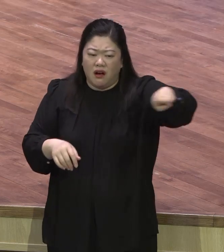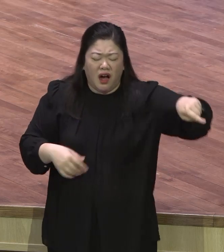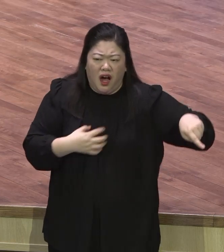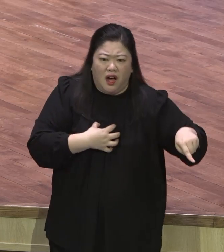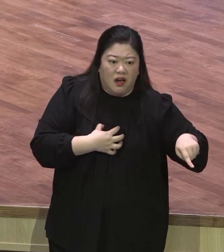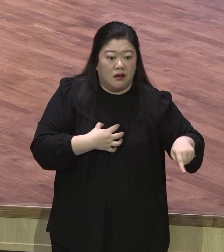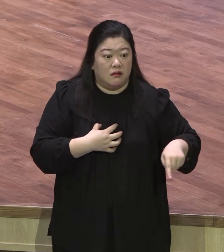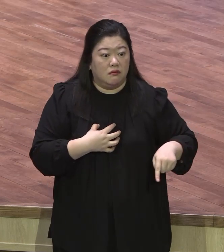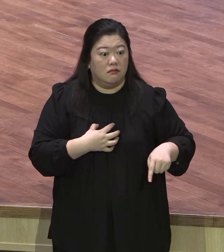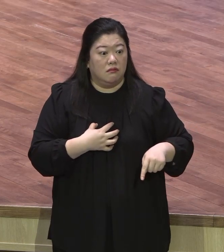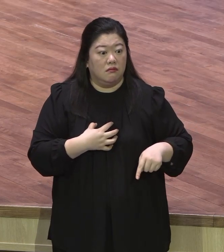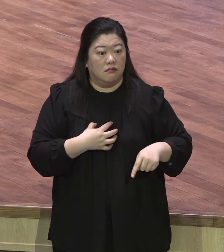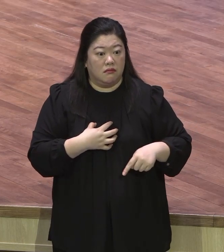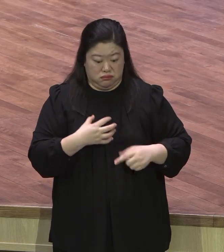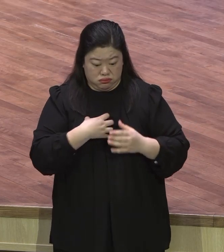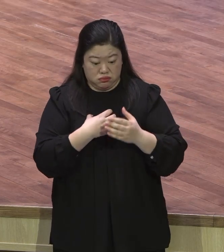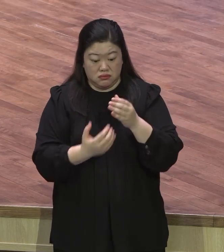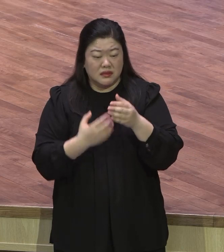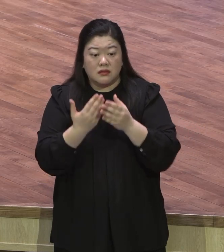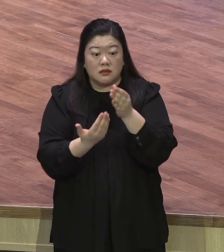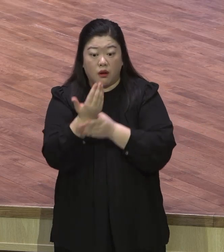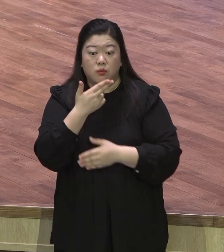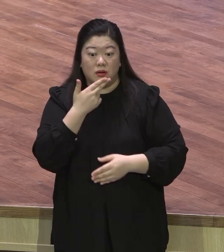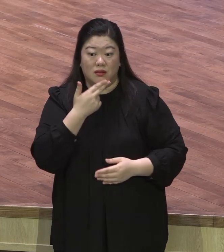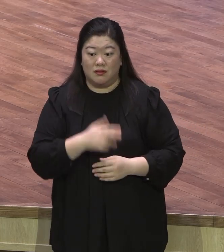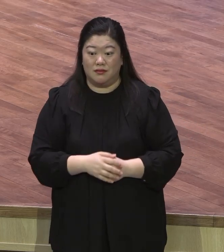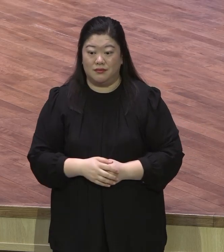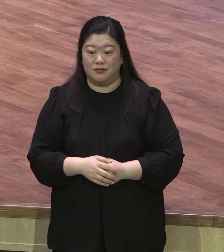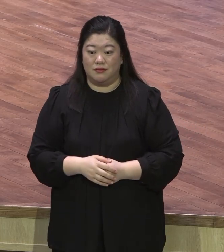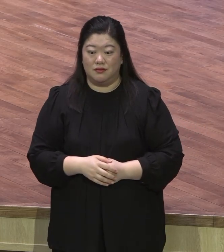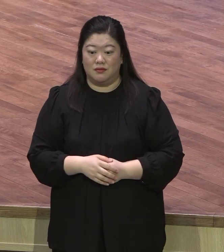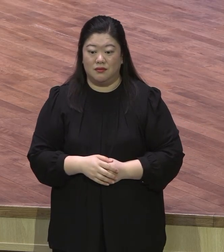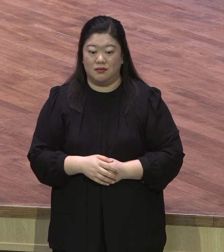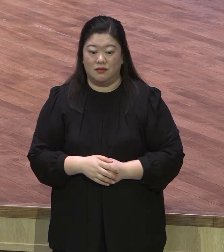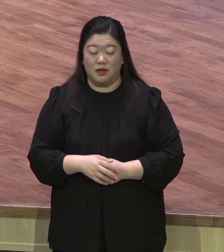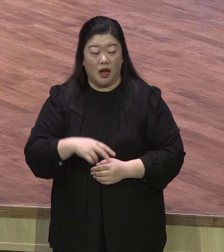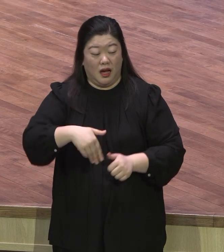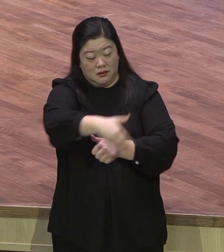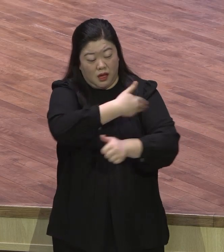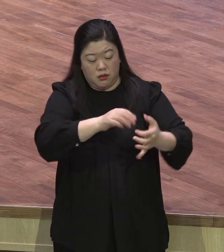환경상활을 24시 기쁘야 돼 감사해야 돼